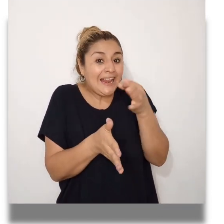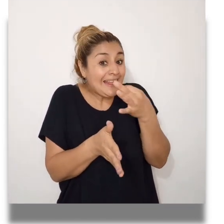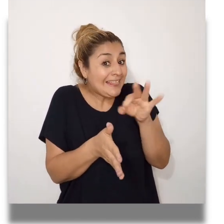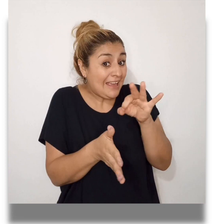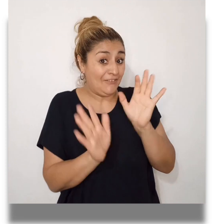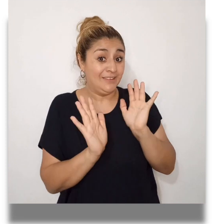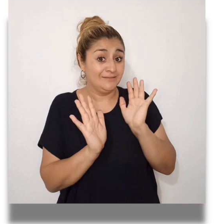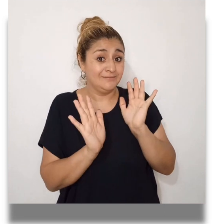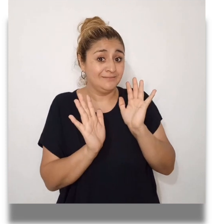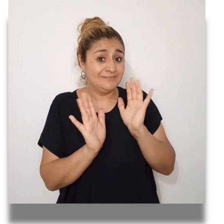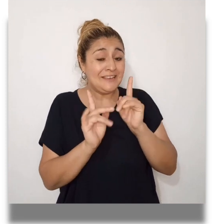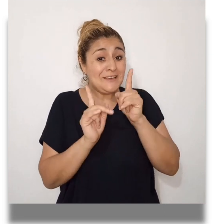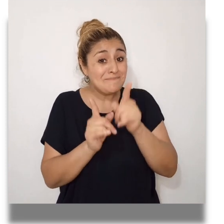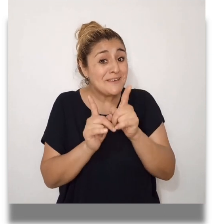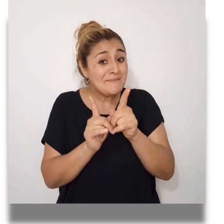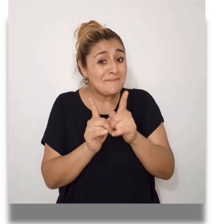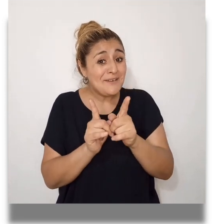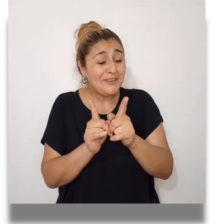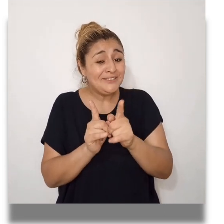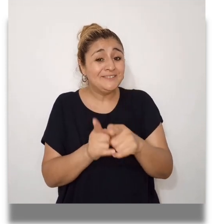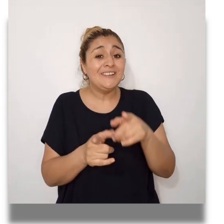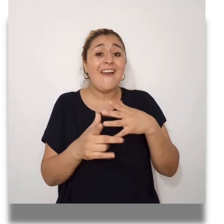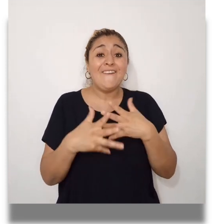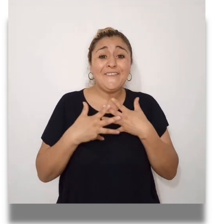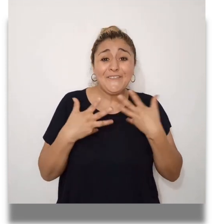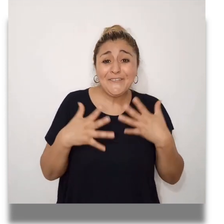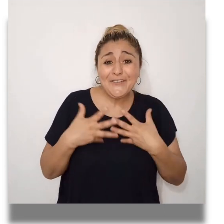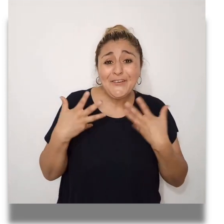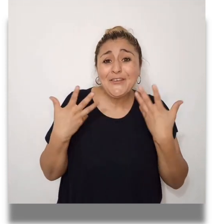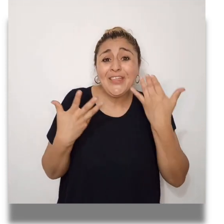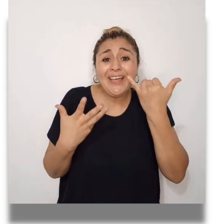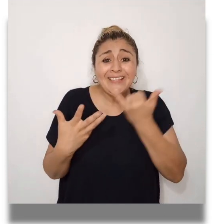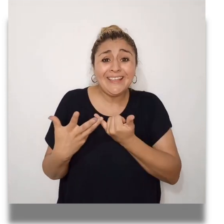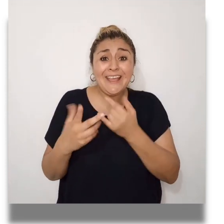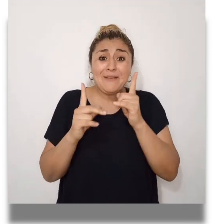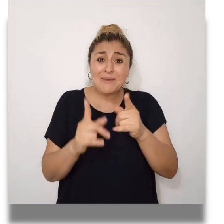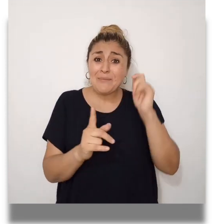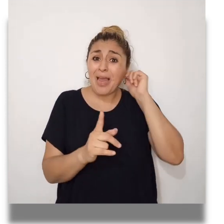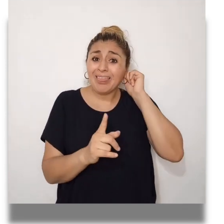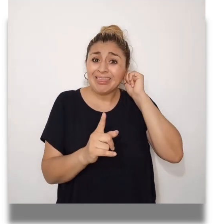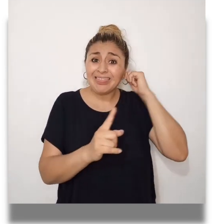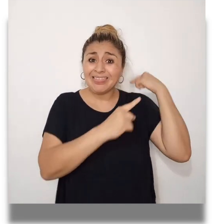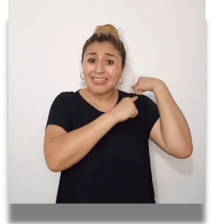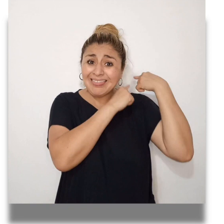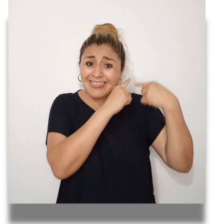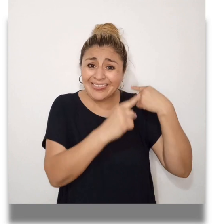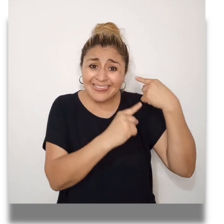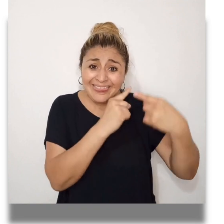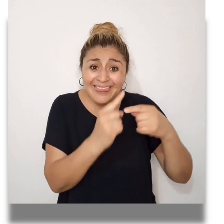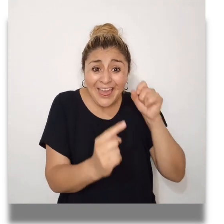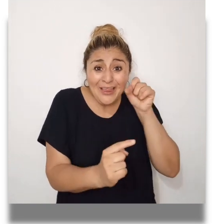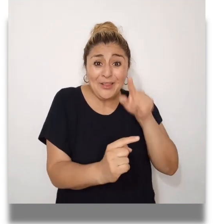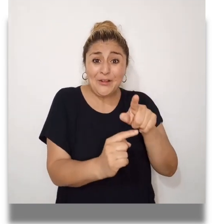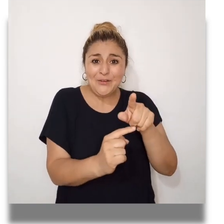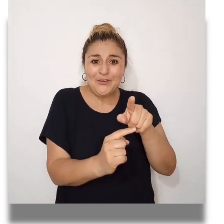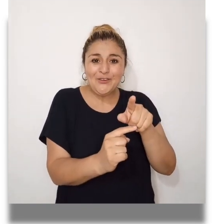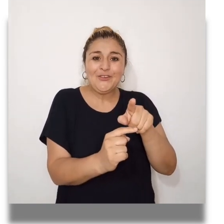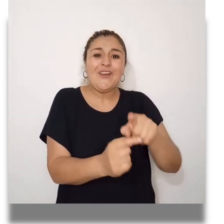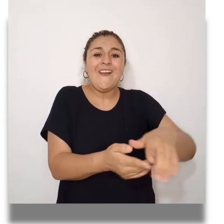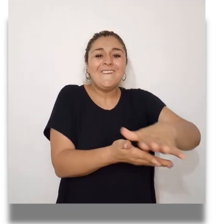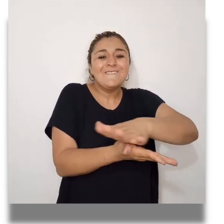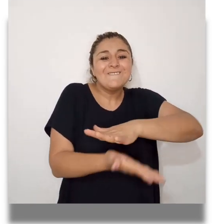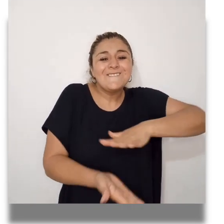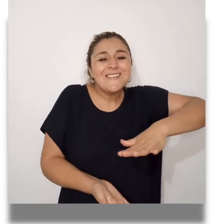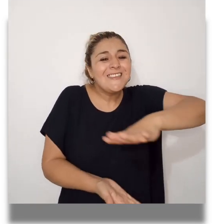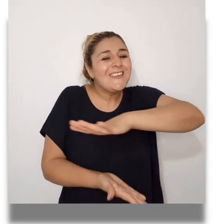Gozará él de bienestar, y su descendencia heredará la tierra.